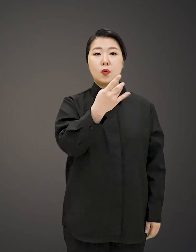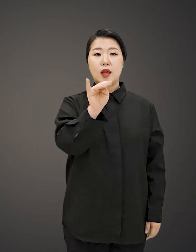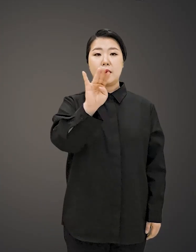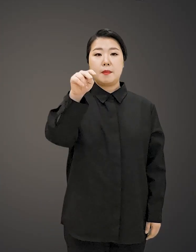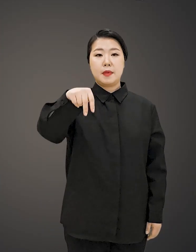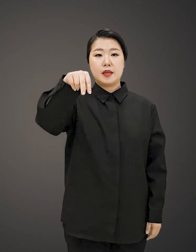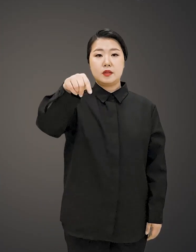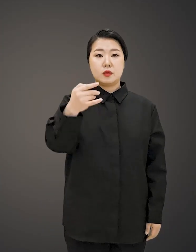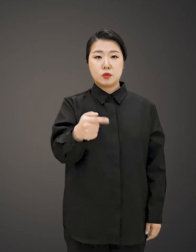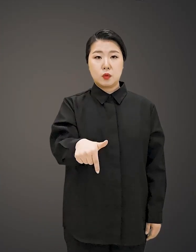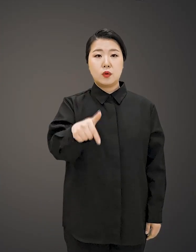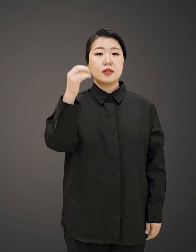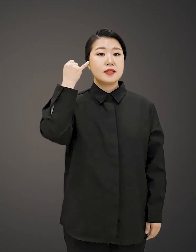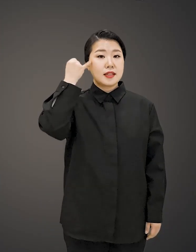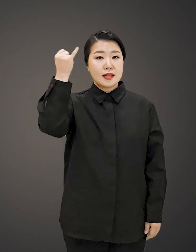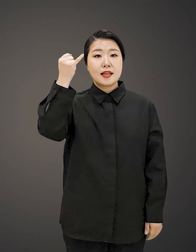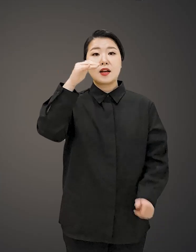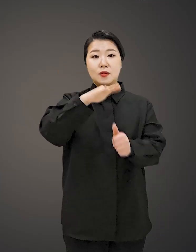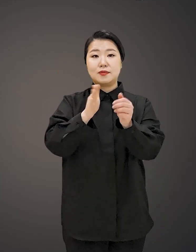고래뱃속 창작동화.